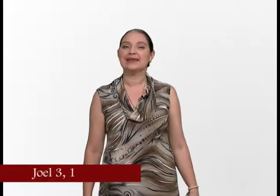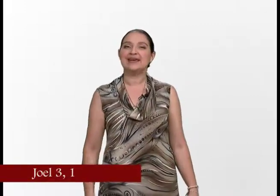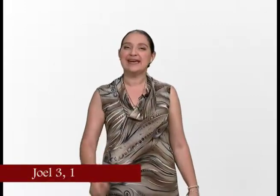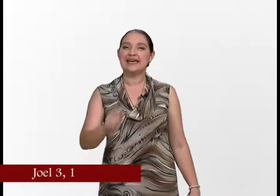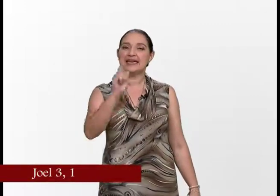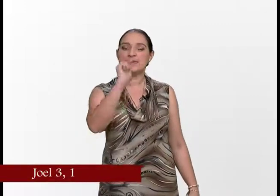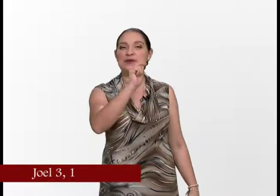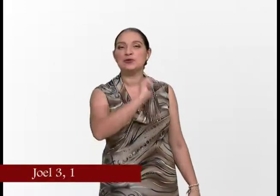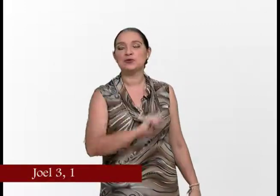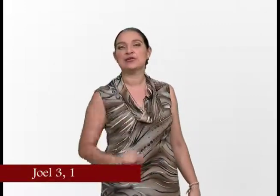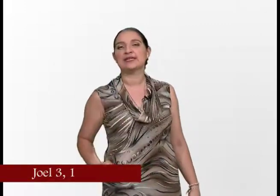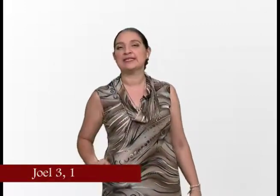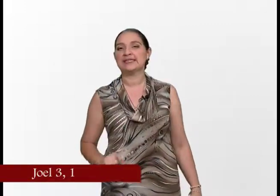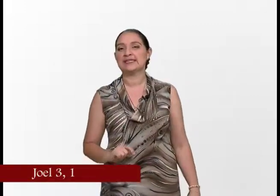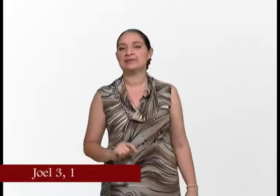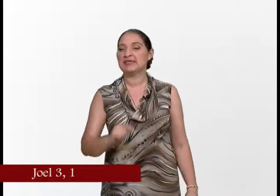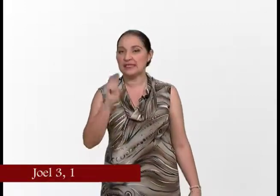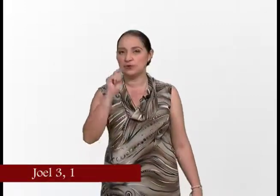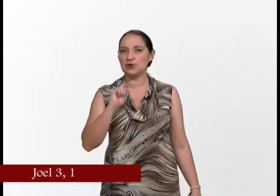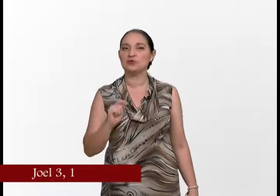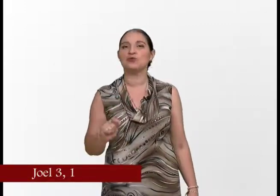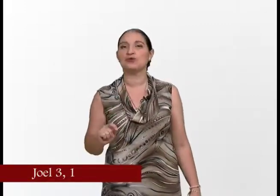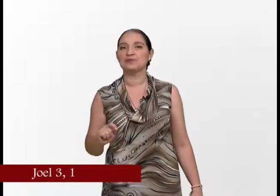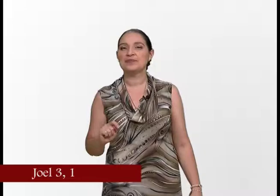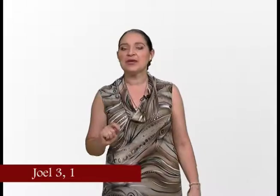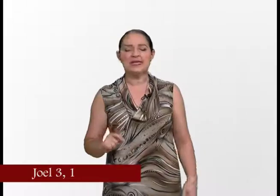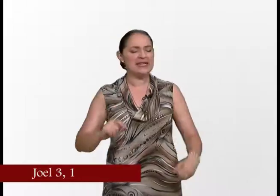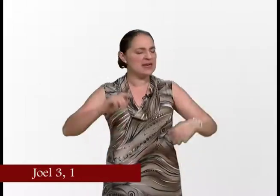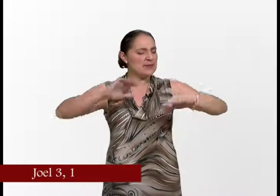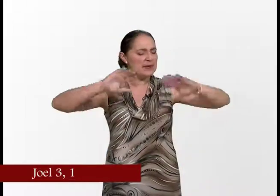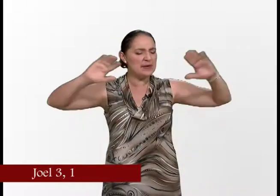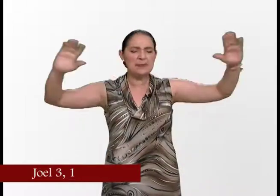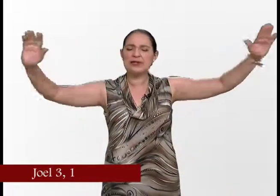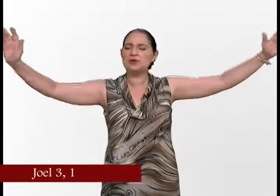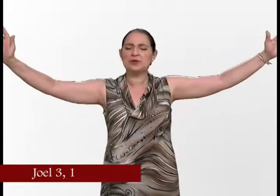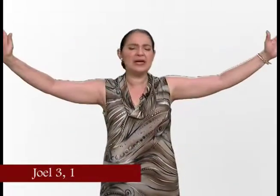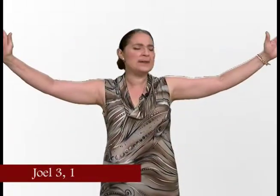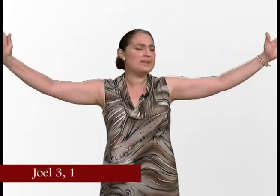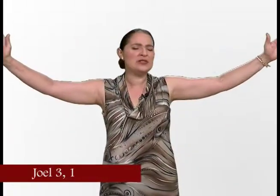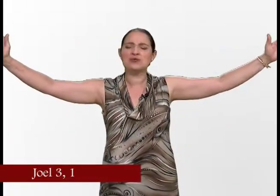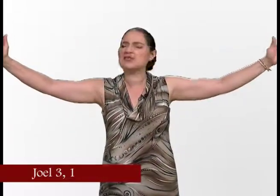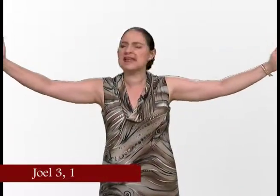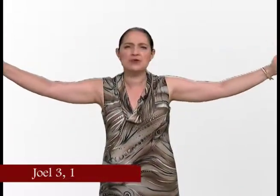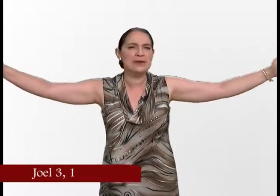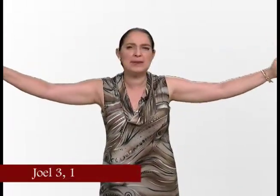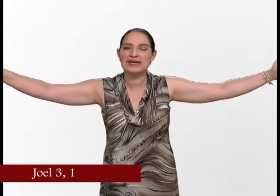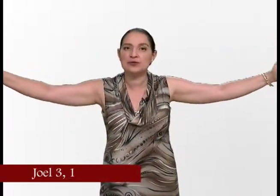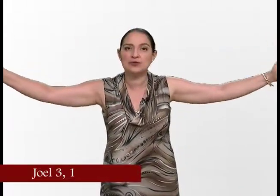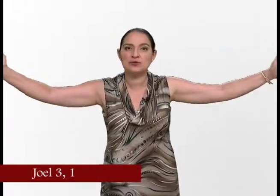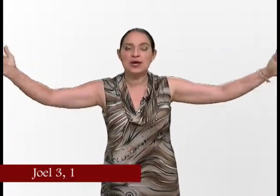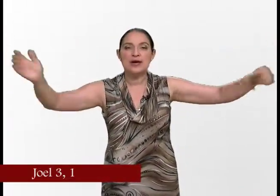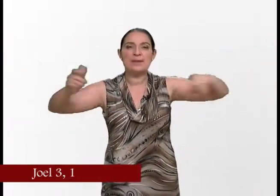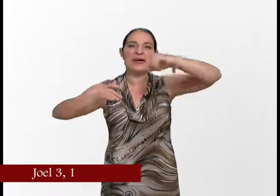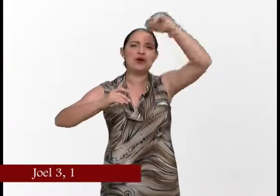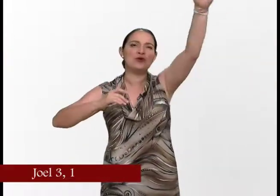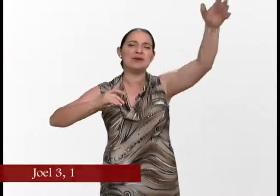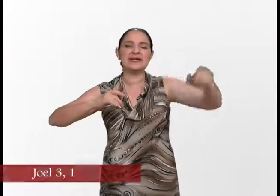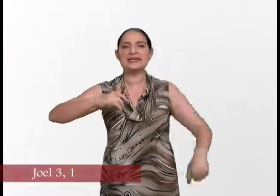en el capítulo 3, versículo 1. Derramaré mi espíritu porque el espíritu del Señor es para todos, para jóvenes,